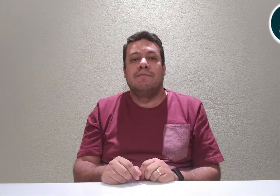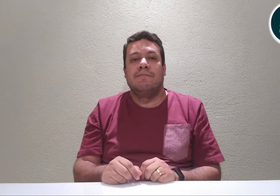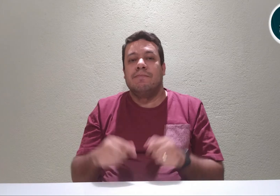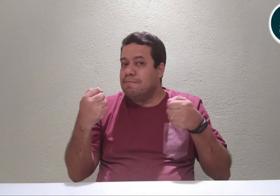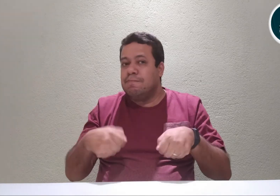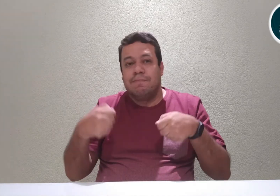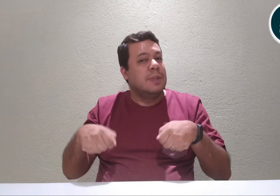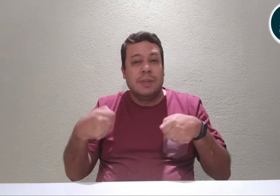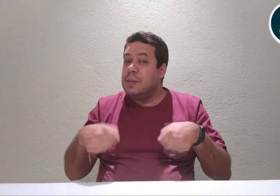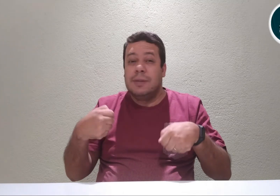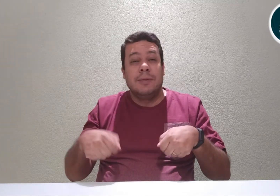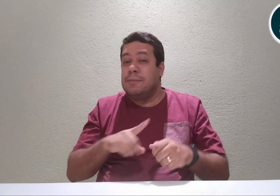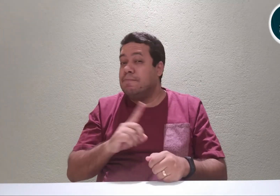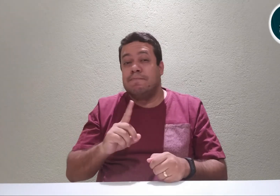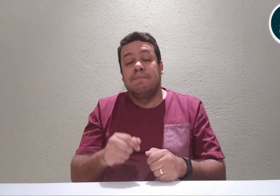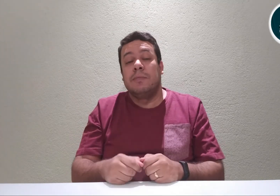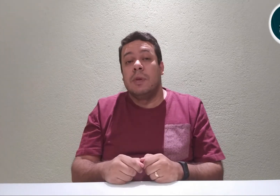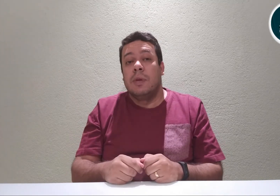Nenhuma dessas coisas garante a salvação.